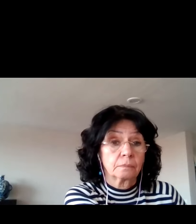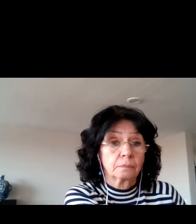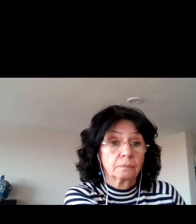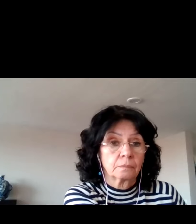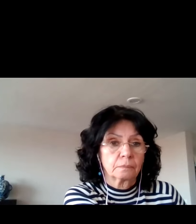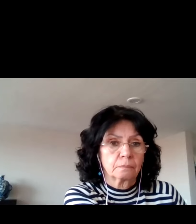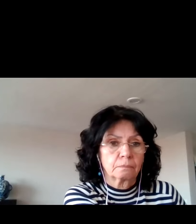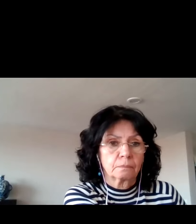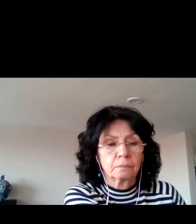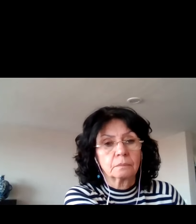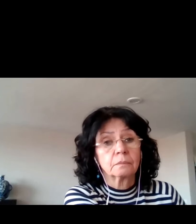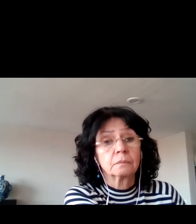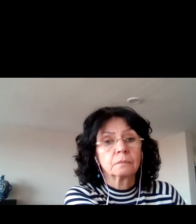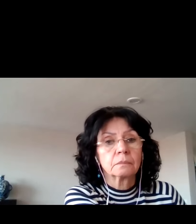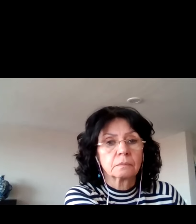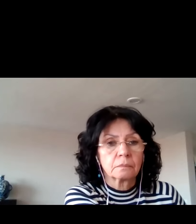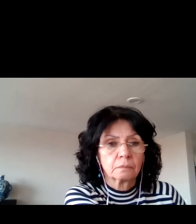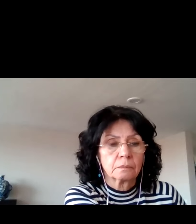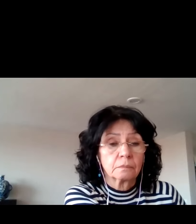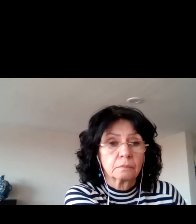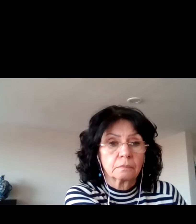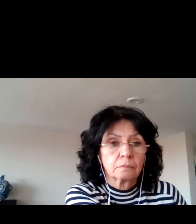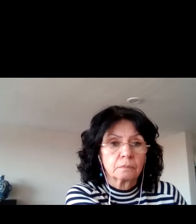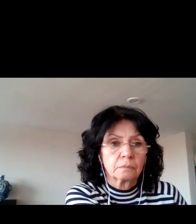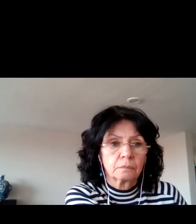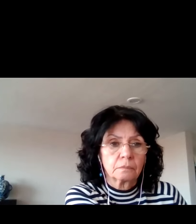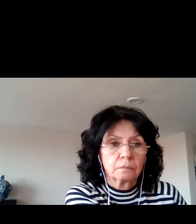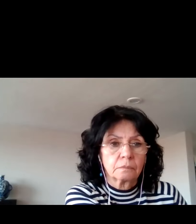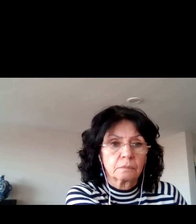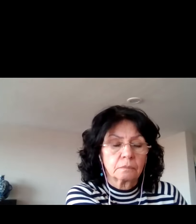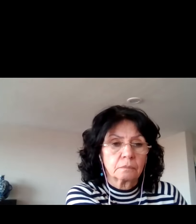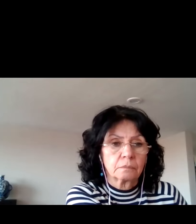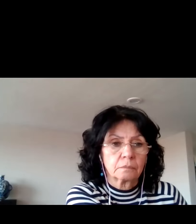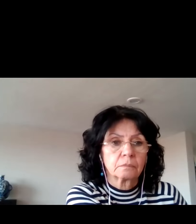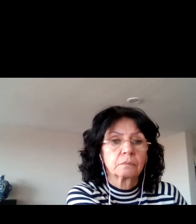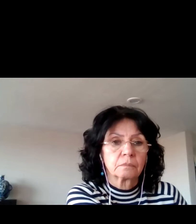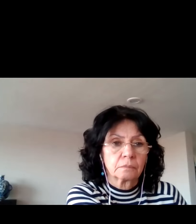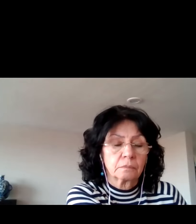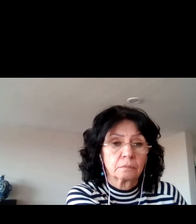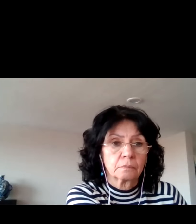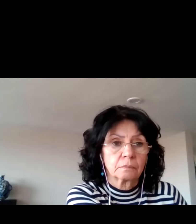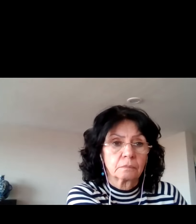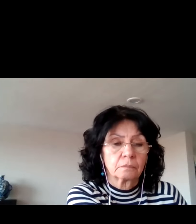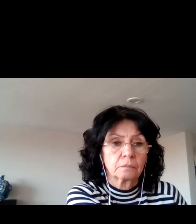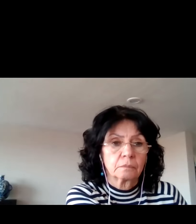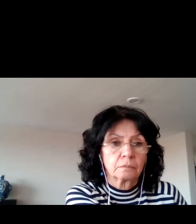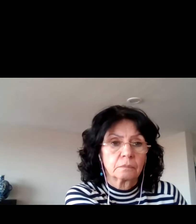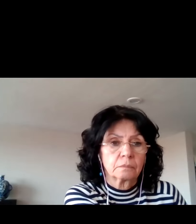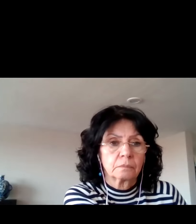alguien más en el área de... Entonces, tenemos como muchas áreas que recaban datos personales, pero a lo mejor el oficial de